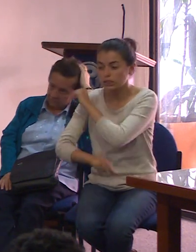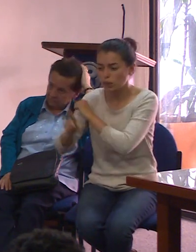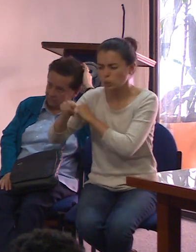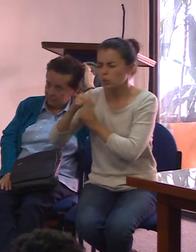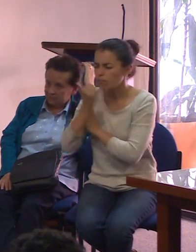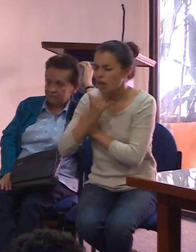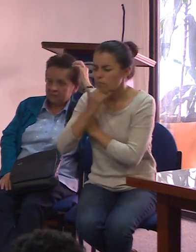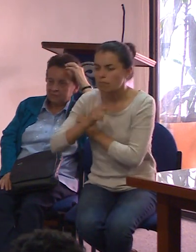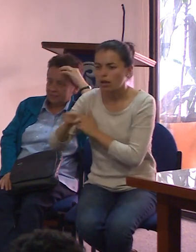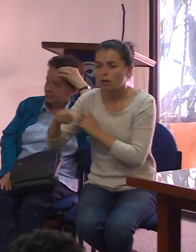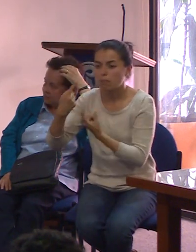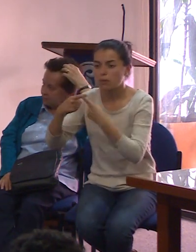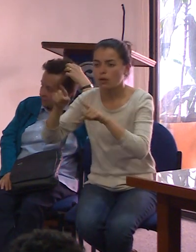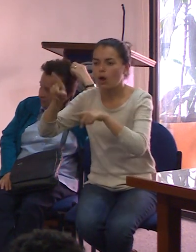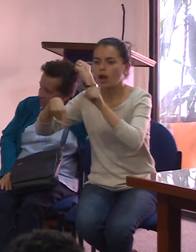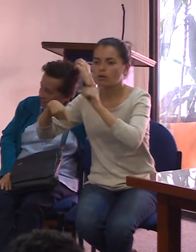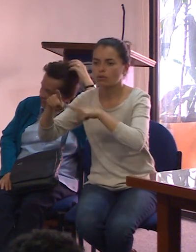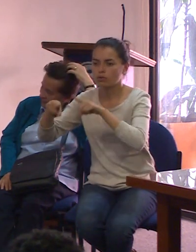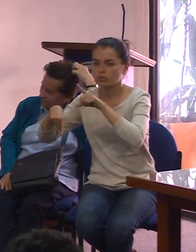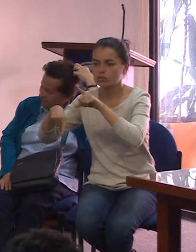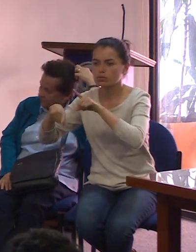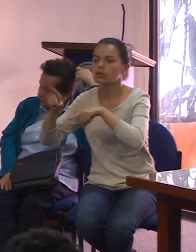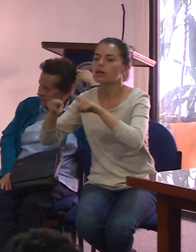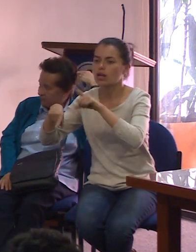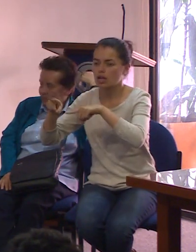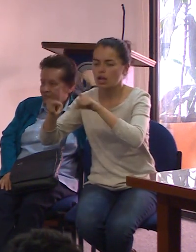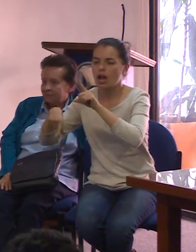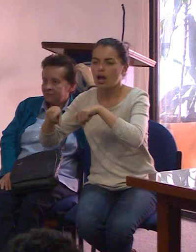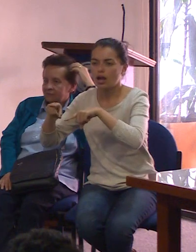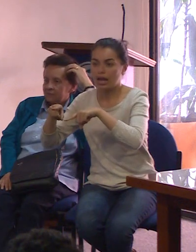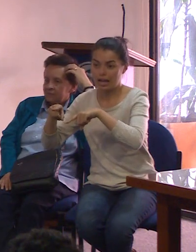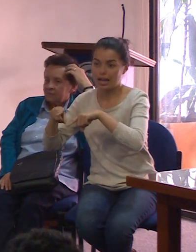de algunos individuos. O sea, ¿alguien más?